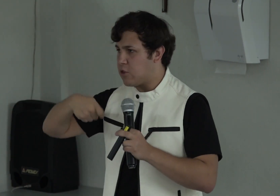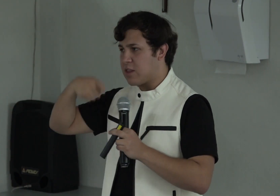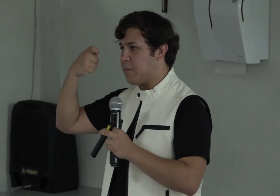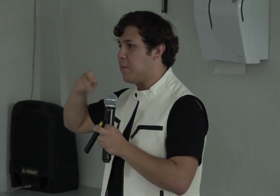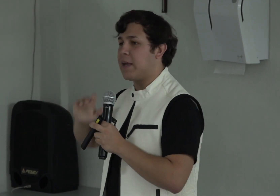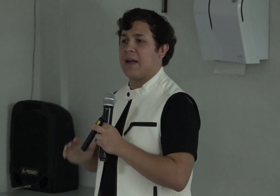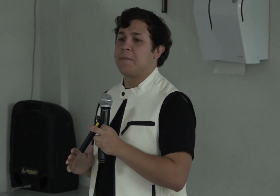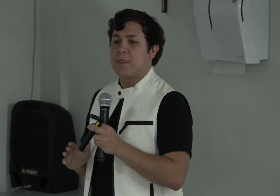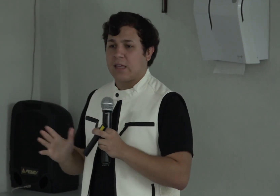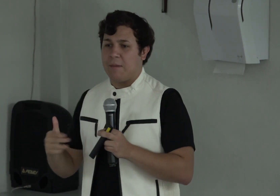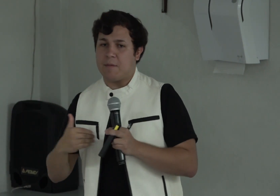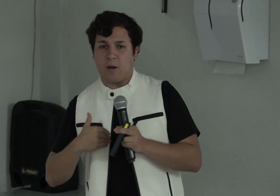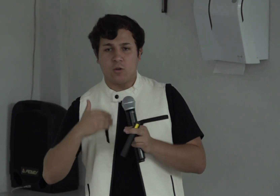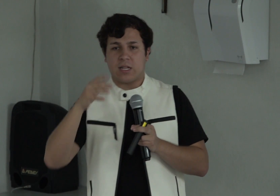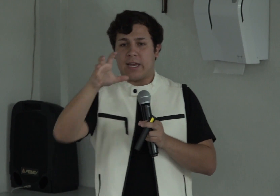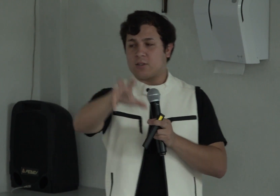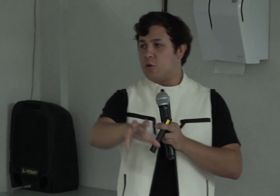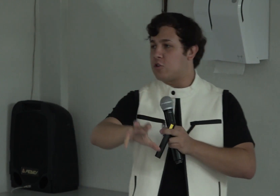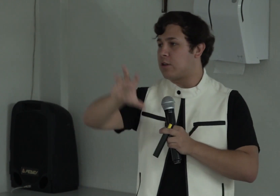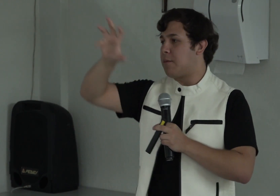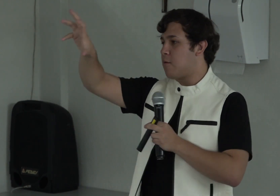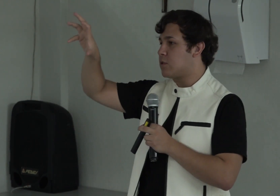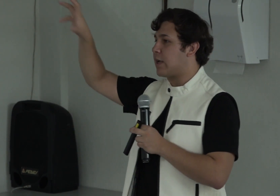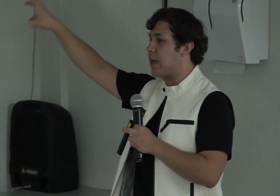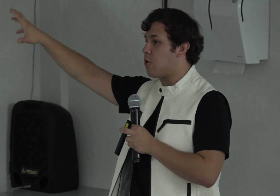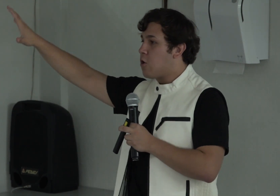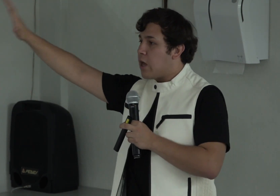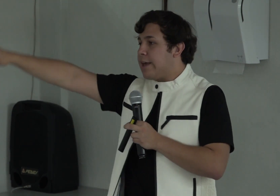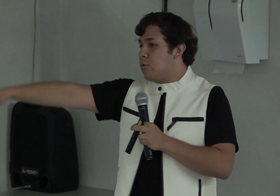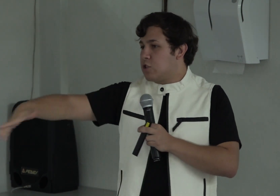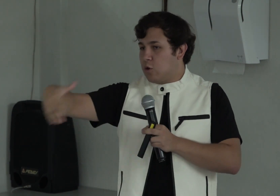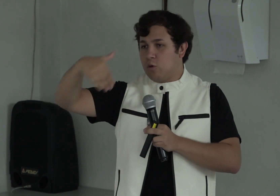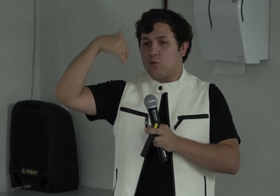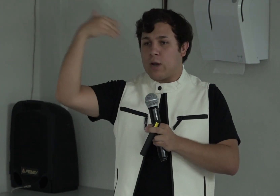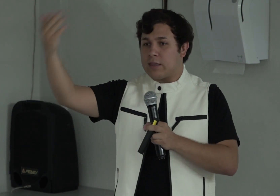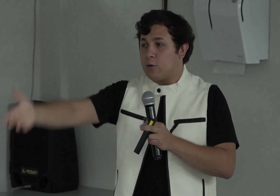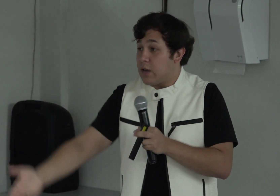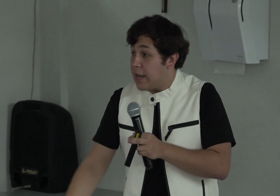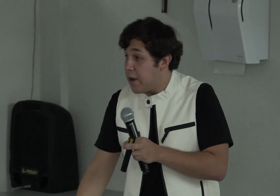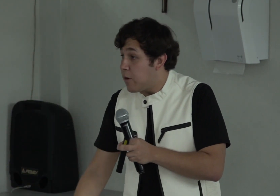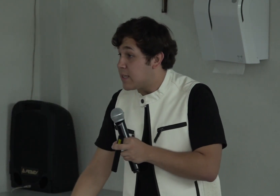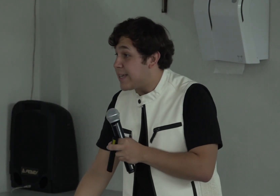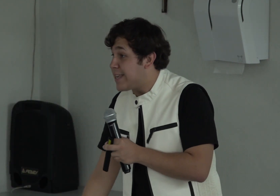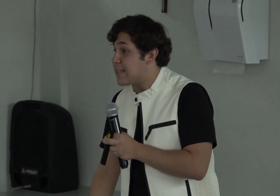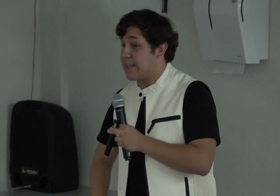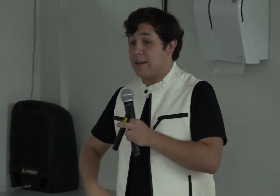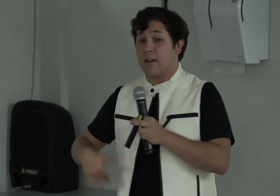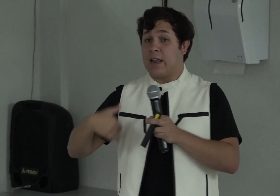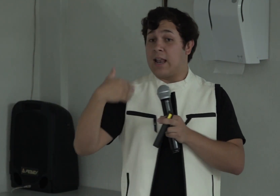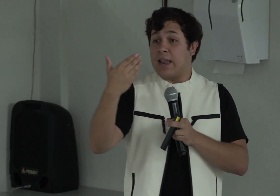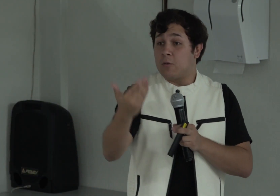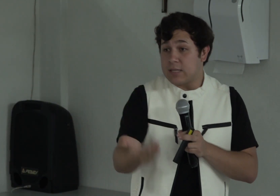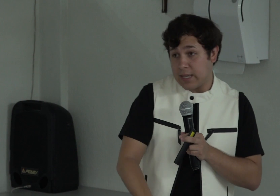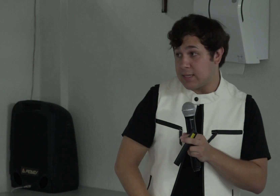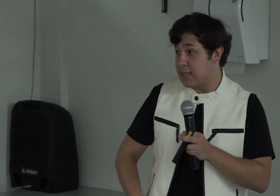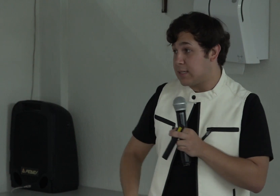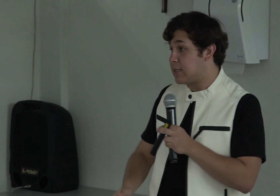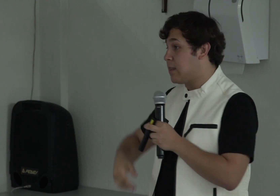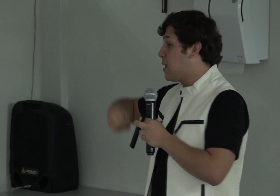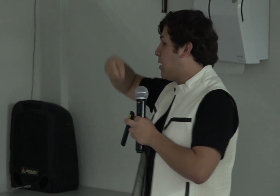de mímica, que a mí me gusta esto otro, que me gusta aquello, que en cuestión cultural tengo una lengua de señas, que en la lengua de señas existen y